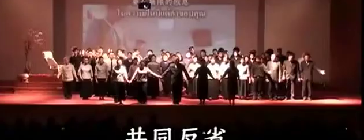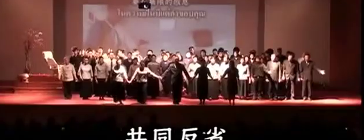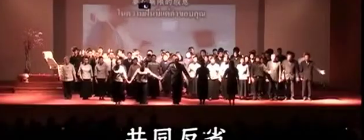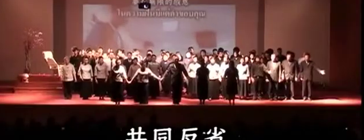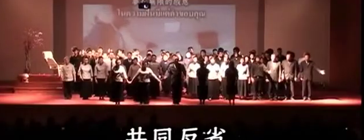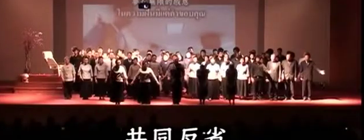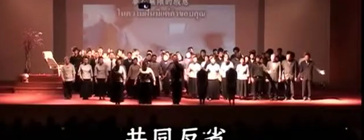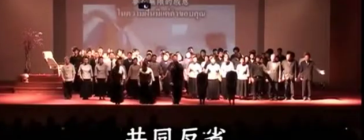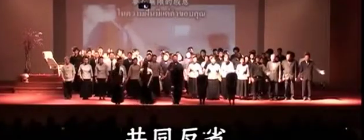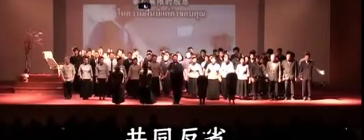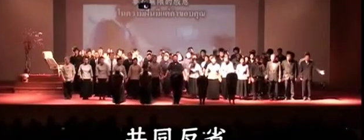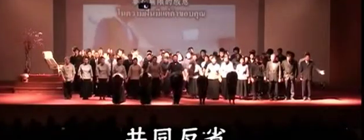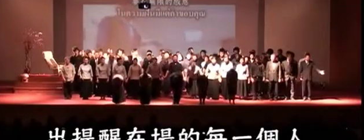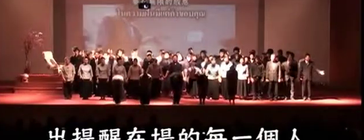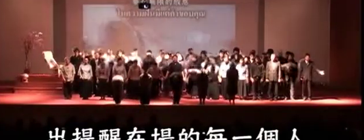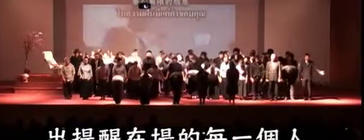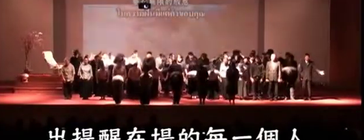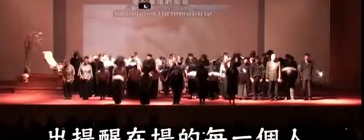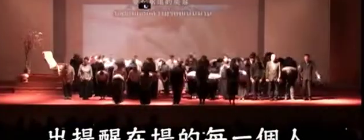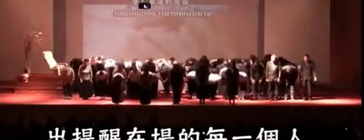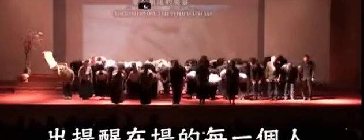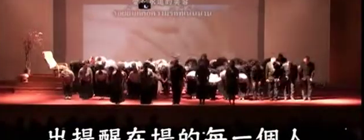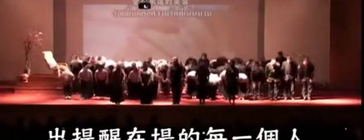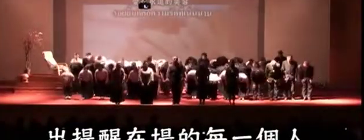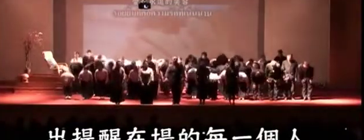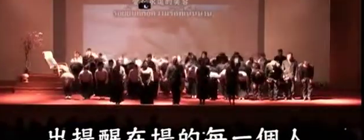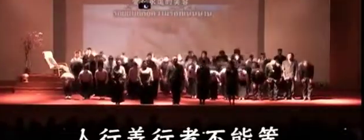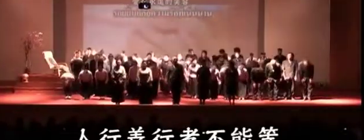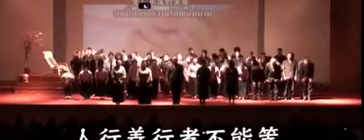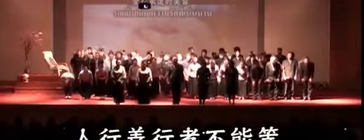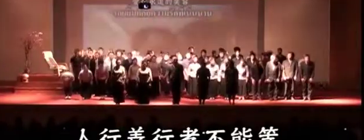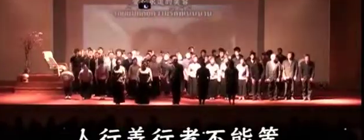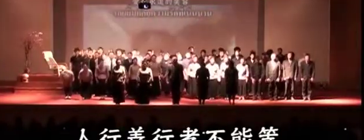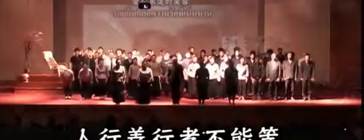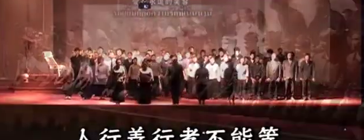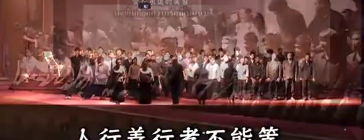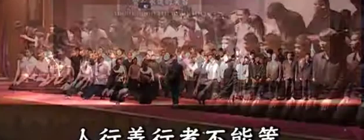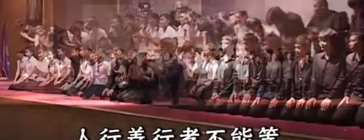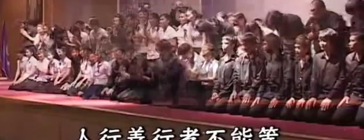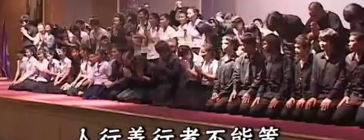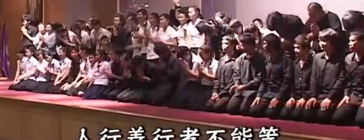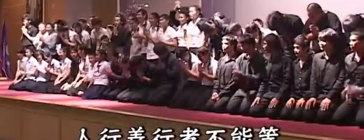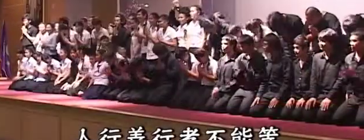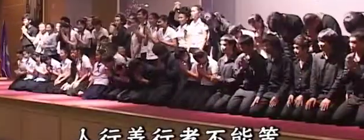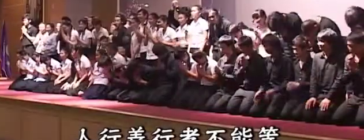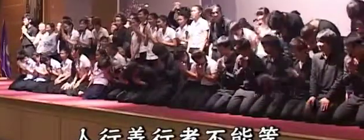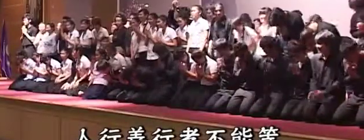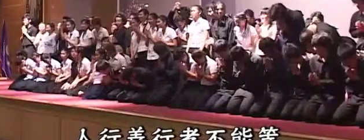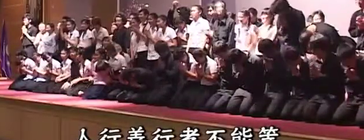ท้อนถึงพฤติกรรมของตนเองกระตุ้นให้ทุกคนรู้จักทดแทนคุณอย่างทันท่วงที